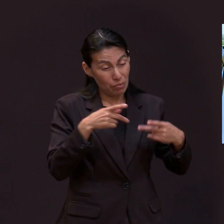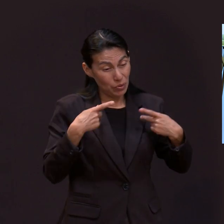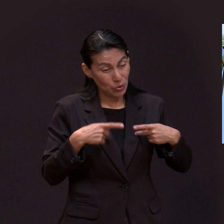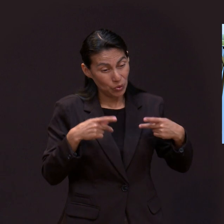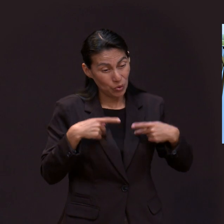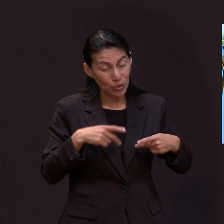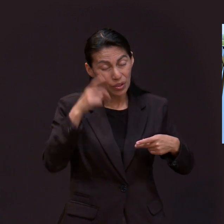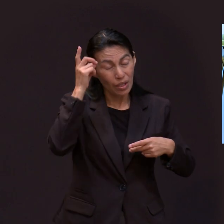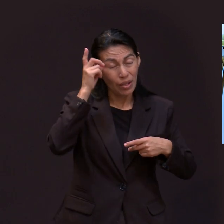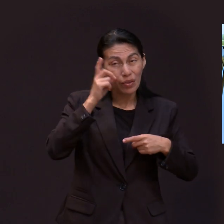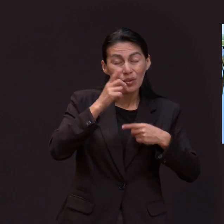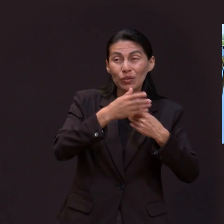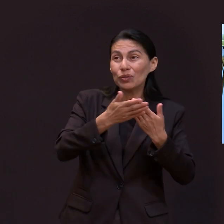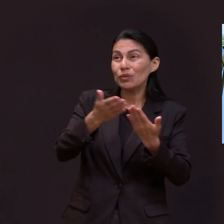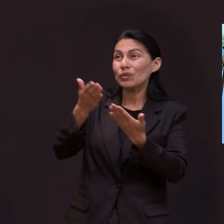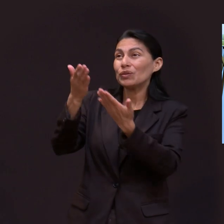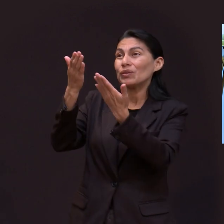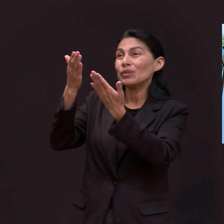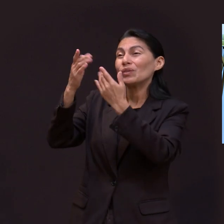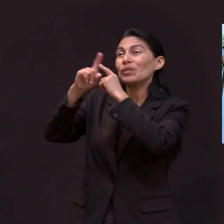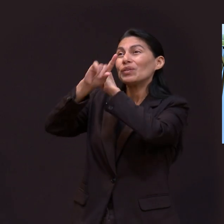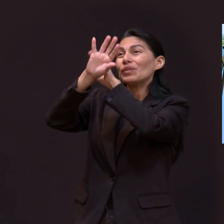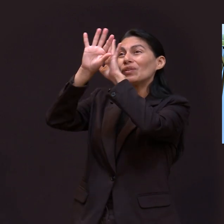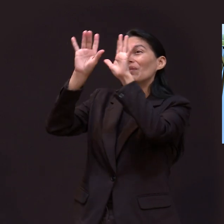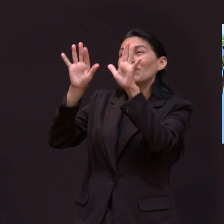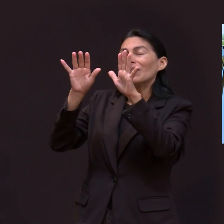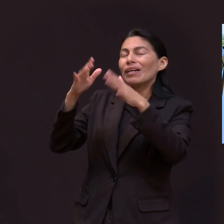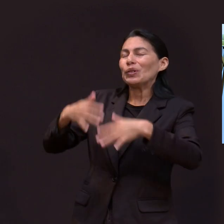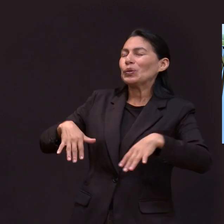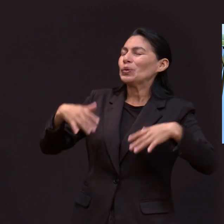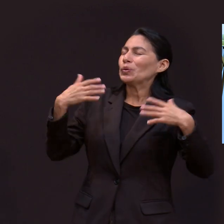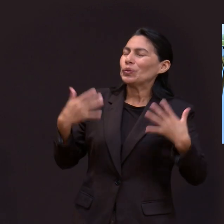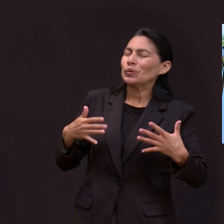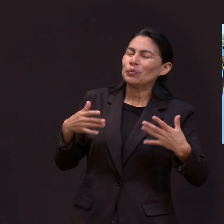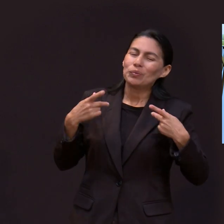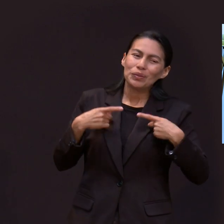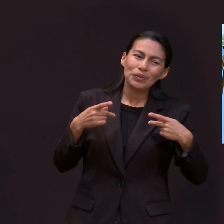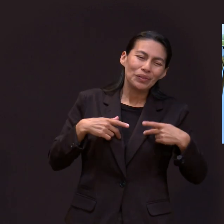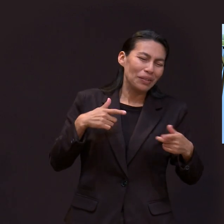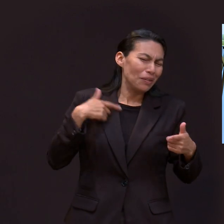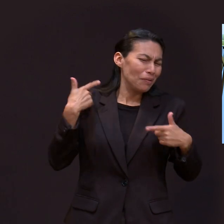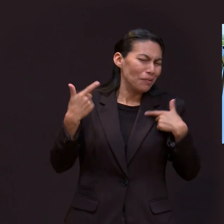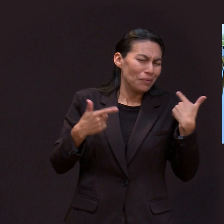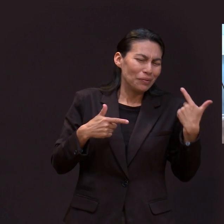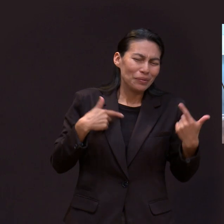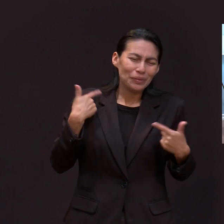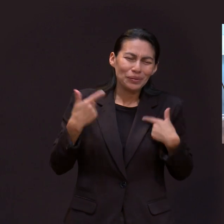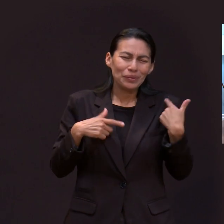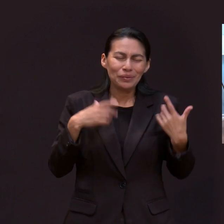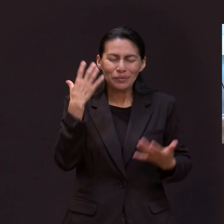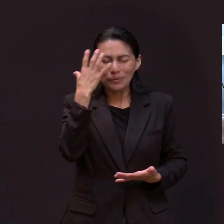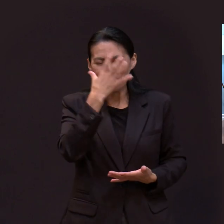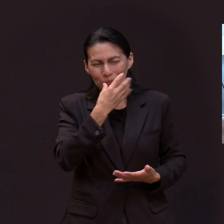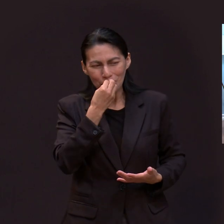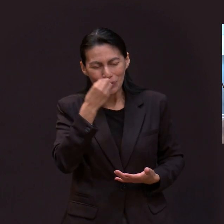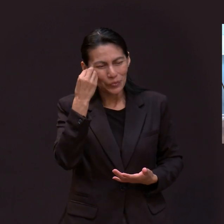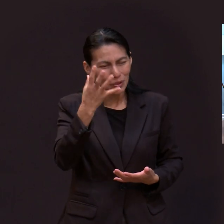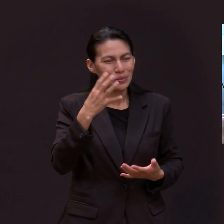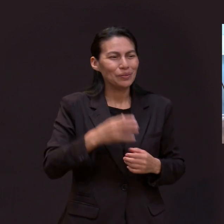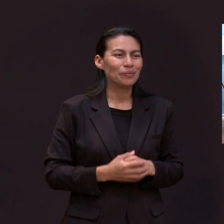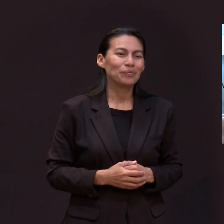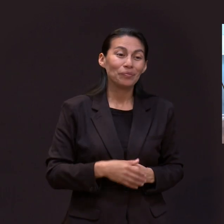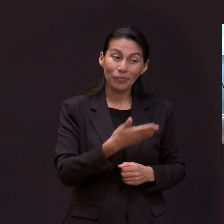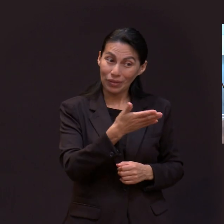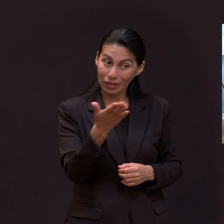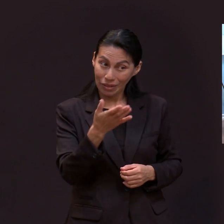persona glorifica a dios el gozo es indecible para el creyente maravilloso